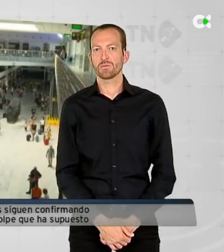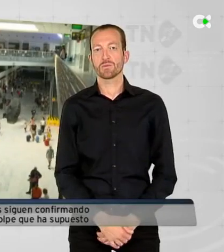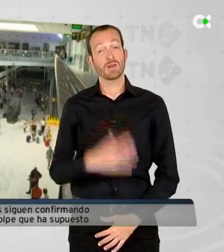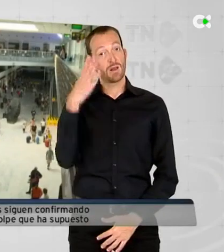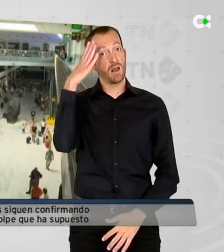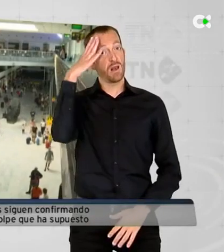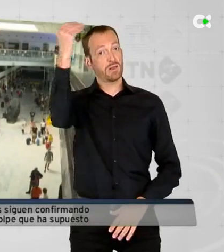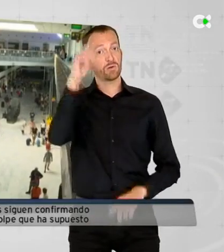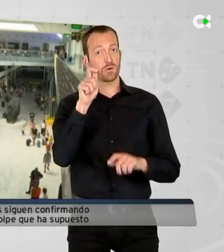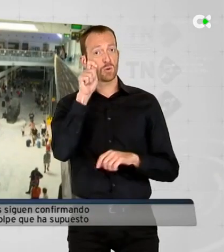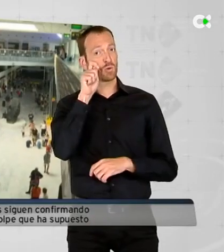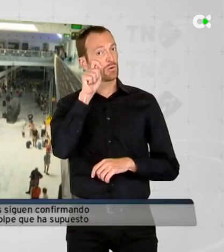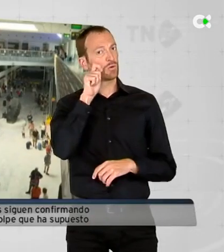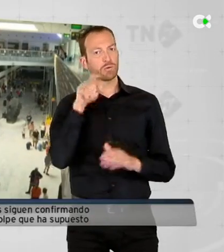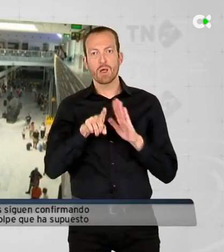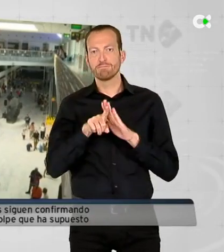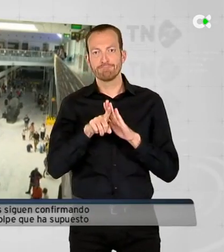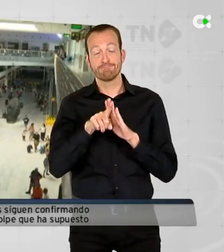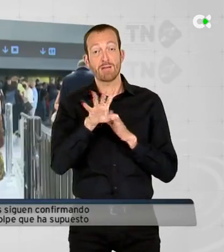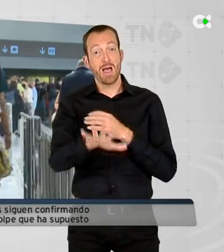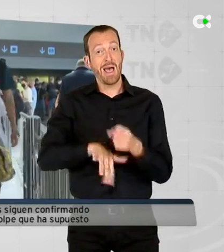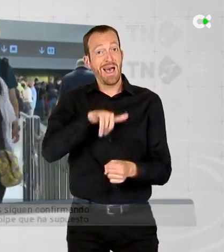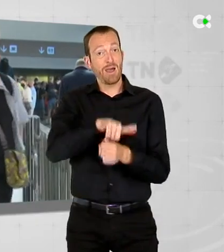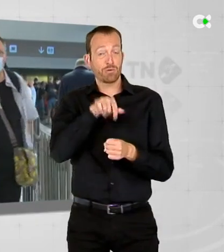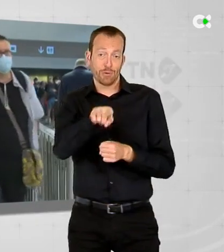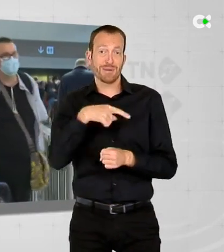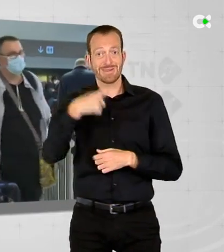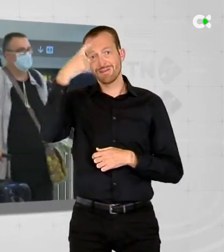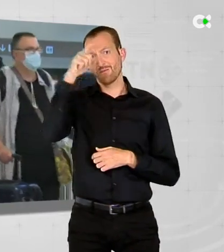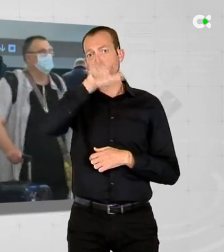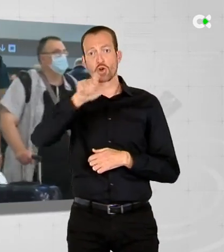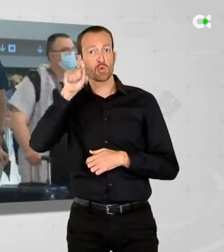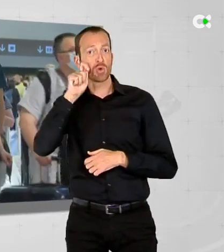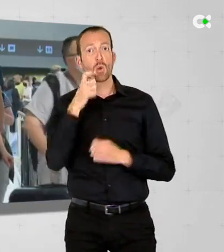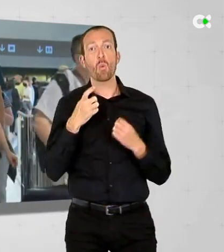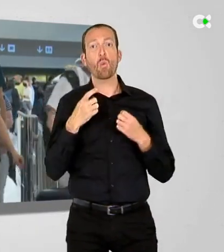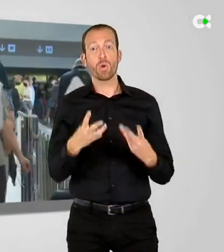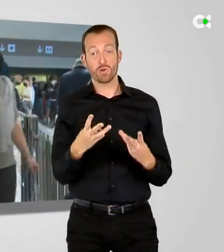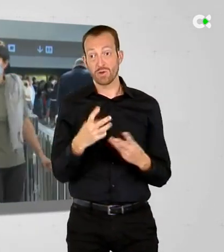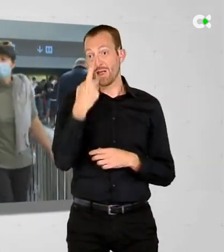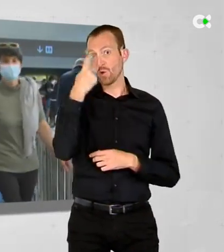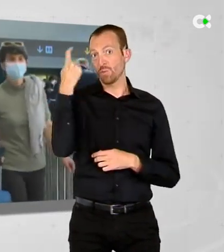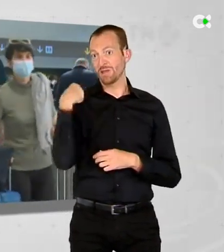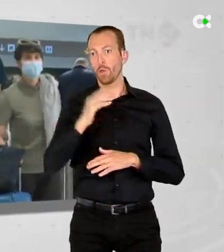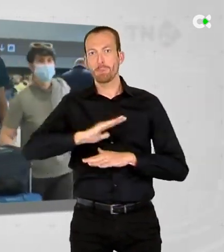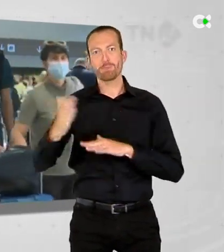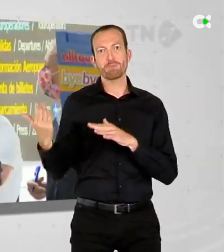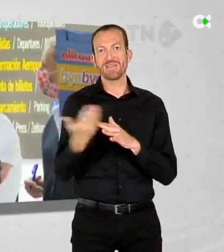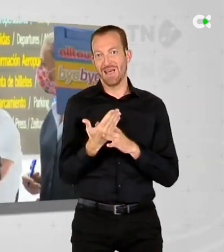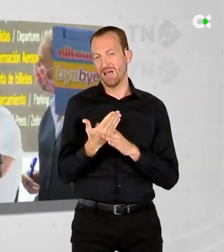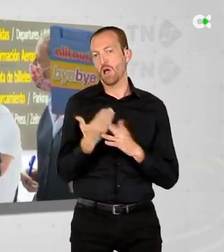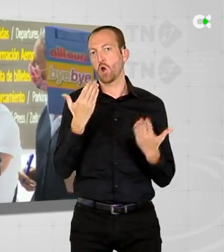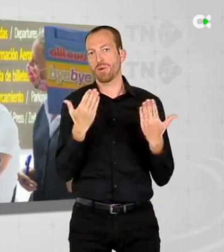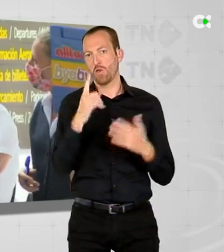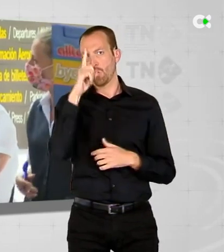El turismo no remonta en Lanzarote. El aeropuerto, el principal indicador de la isla, recibió el año pasado la mitad de pasajeros que en